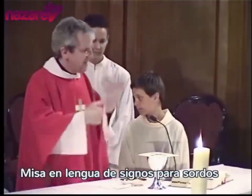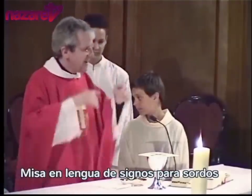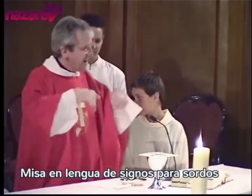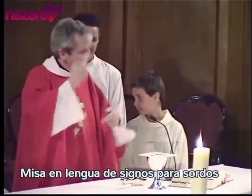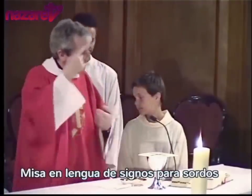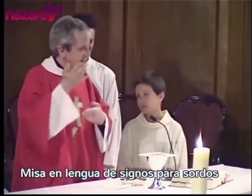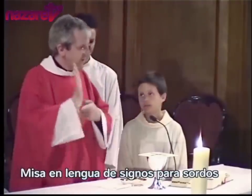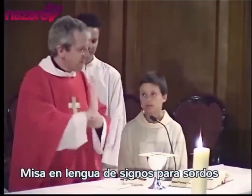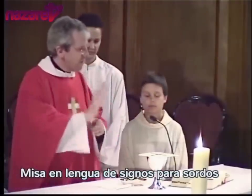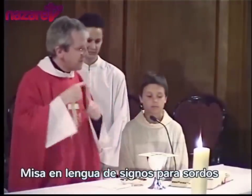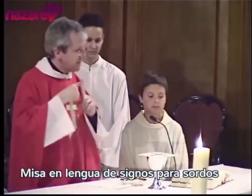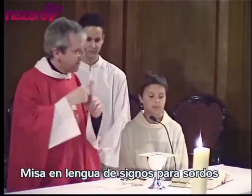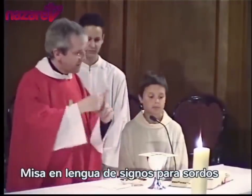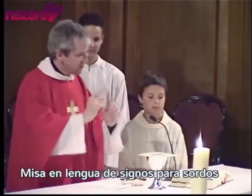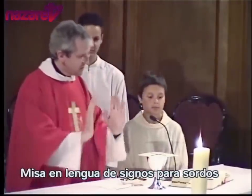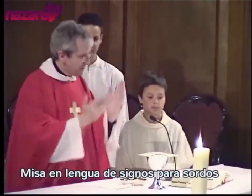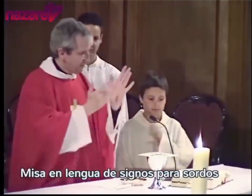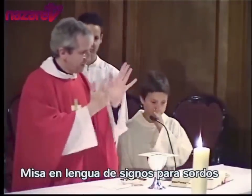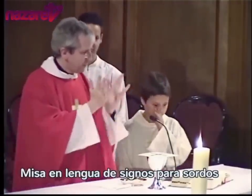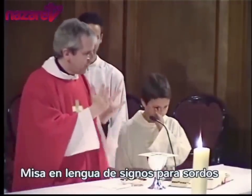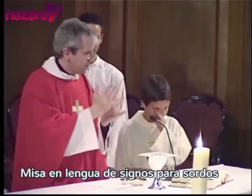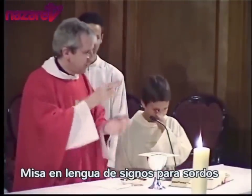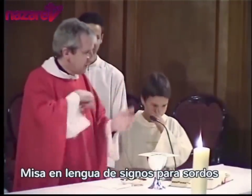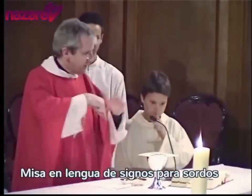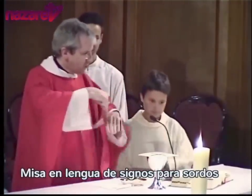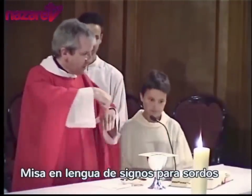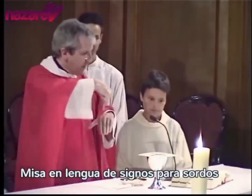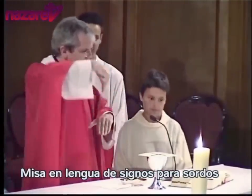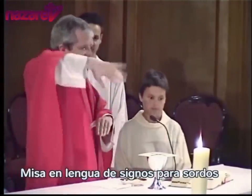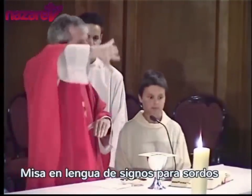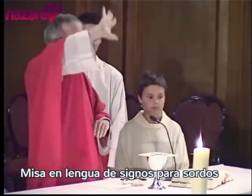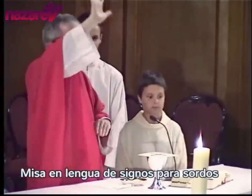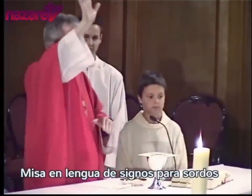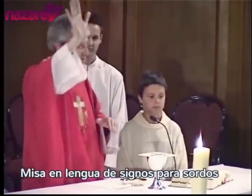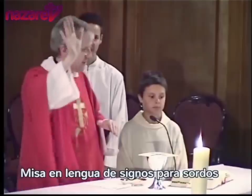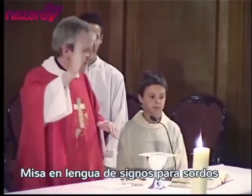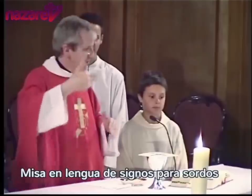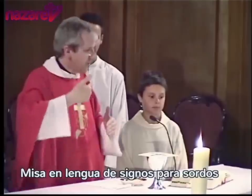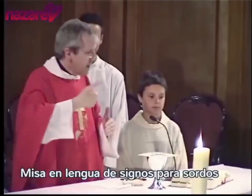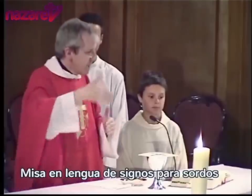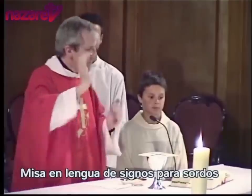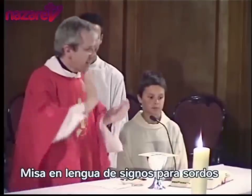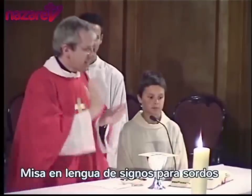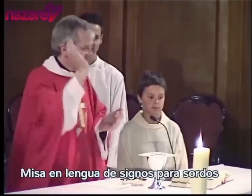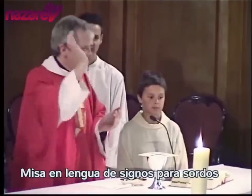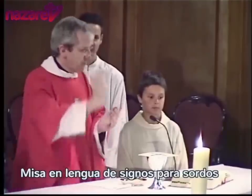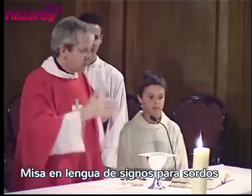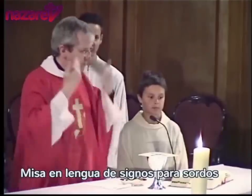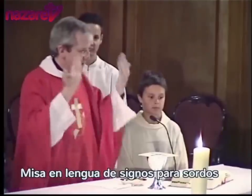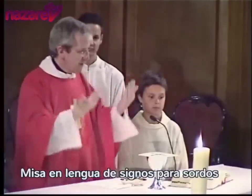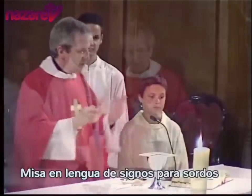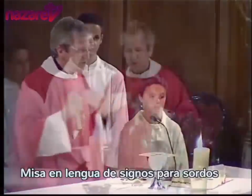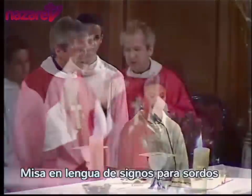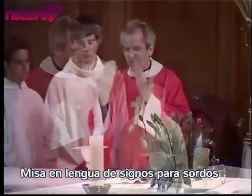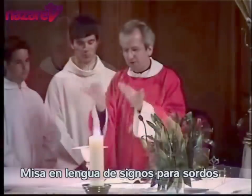pues, Padre, al celebrar ahora el memorial de la pasión salvadora de tu Hijo, de su admirable resurrección y ascensión al cielo, mientras esperamos